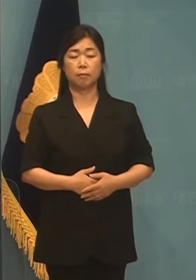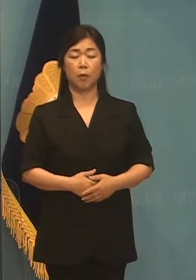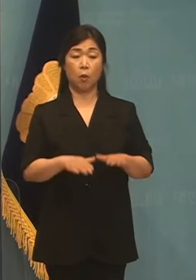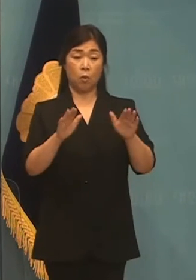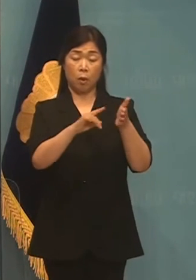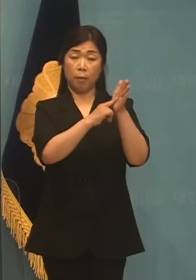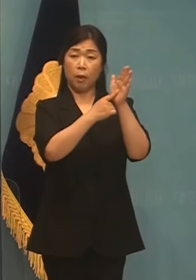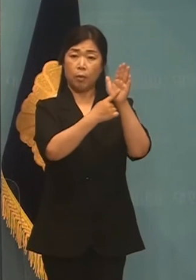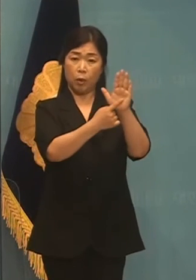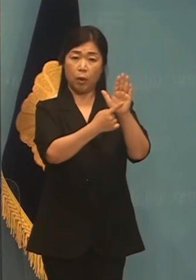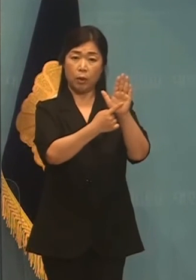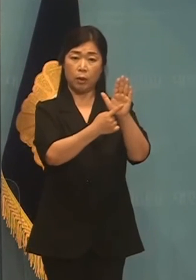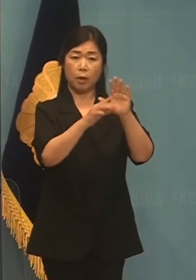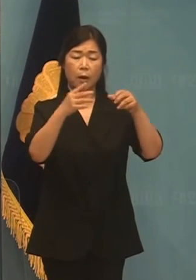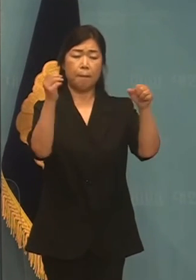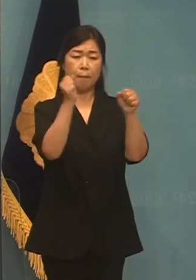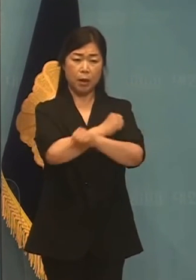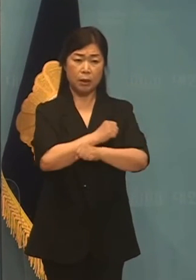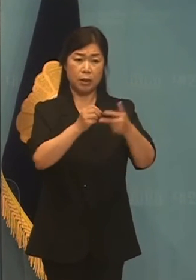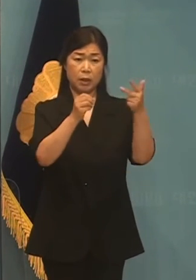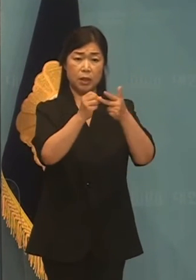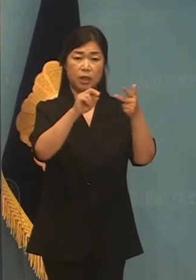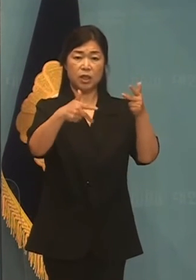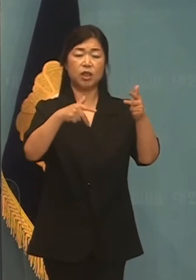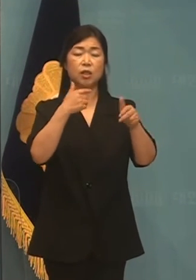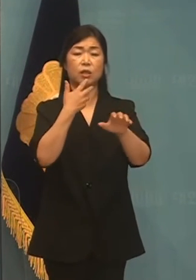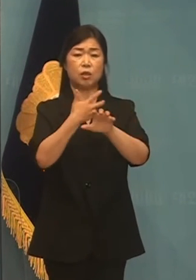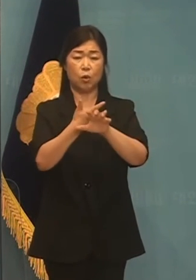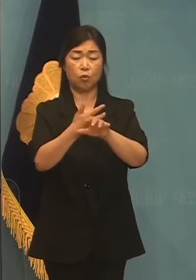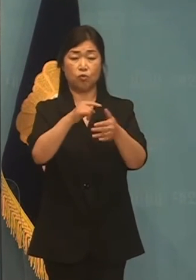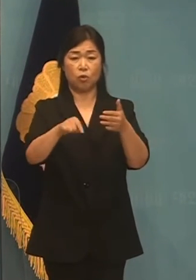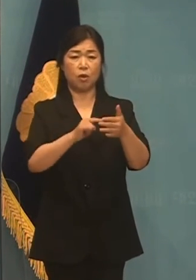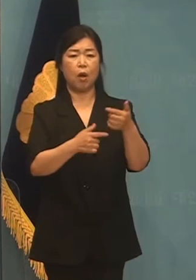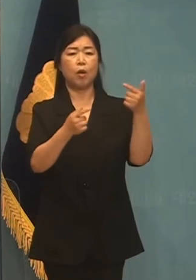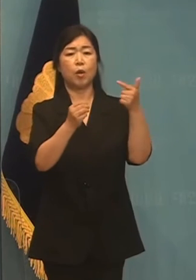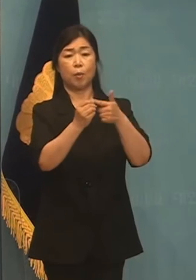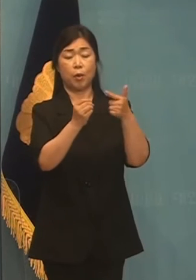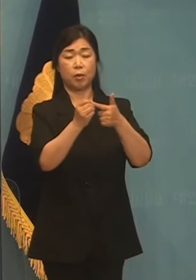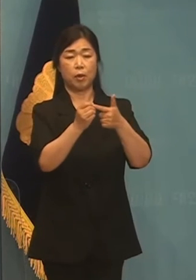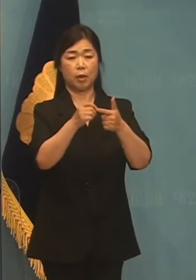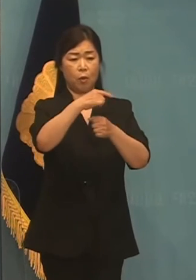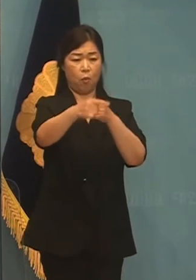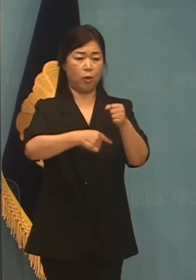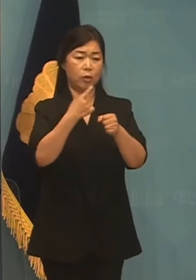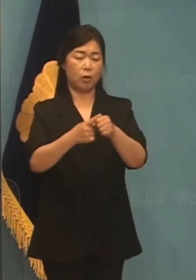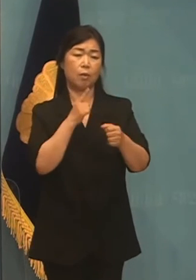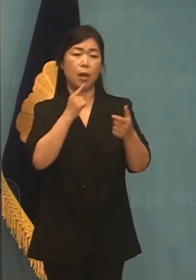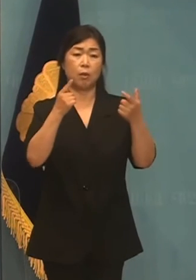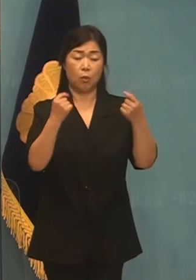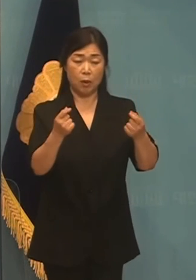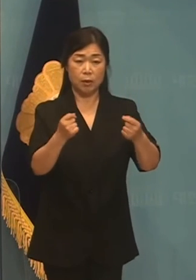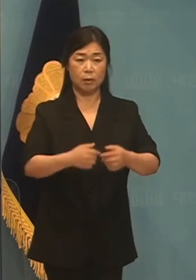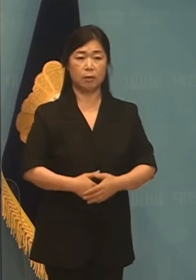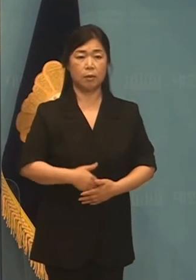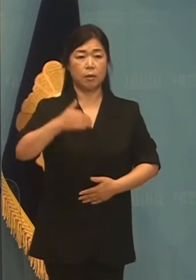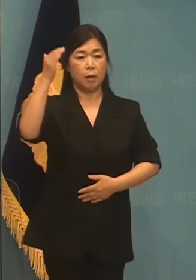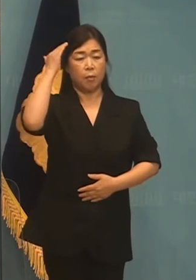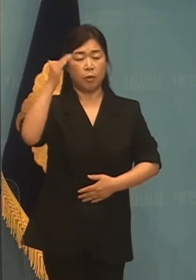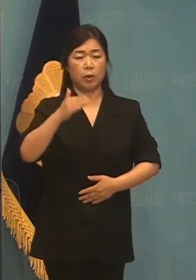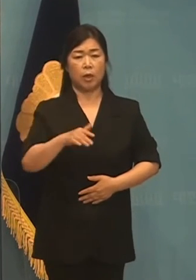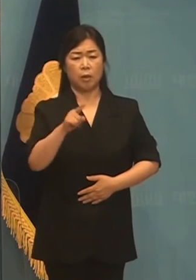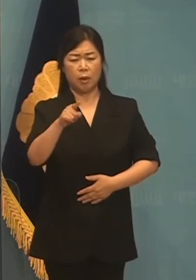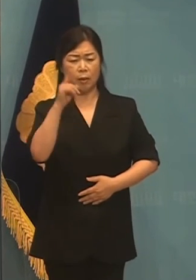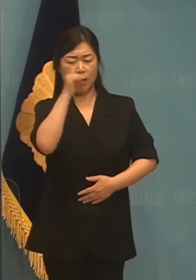오늘 발표한 망국질적 중 제6적인 탈원전 역시 우리 대한민국에